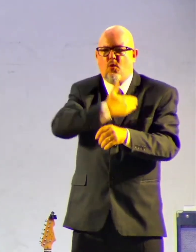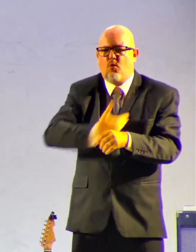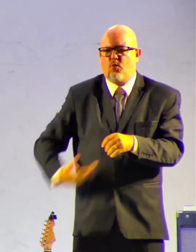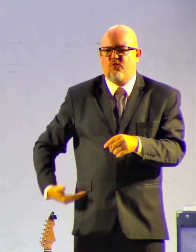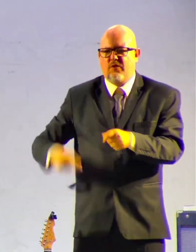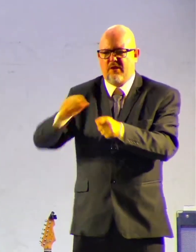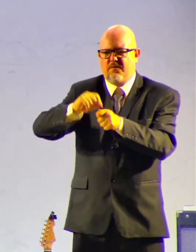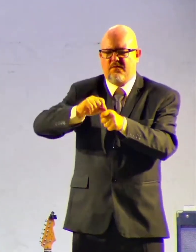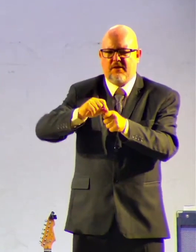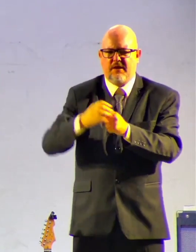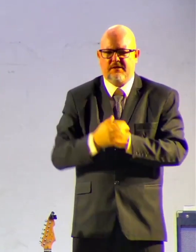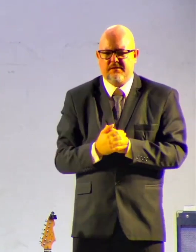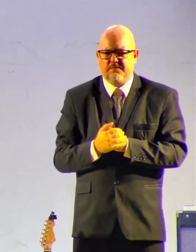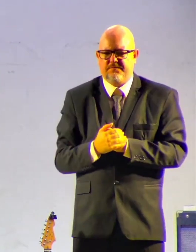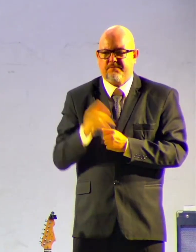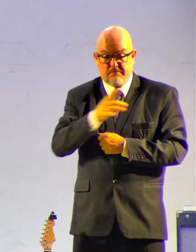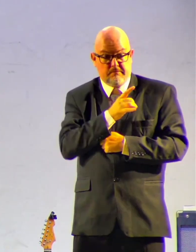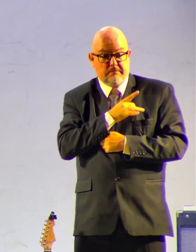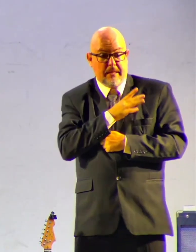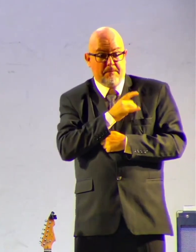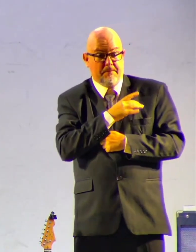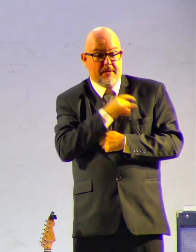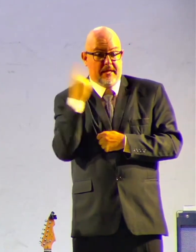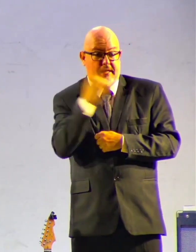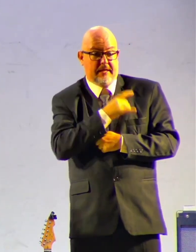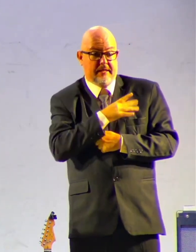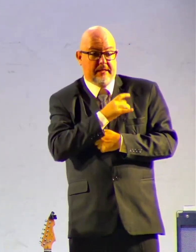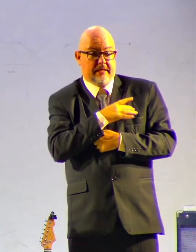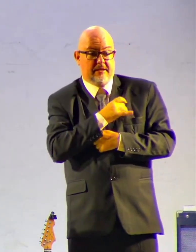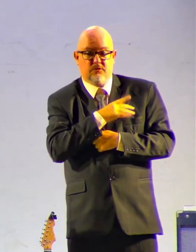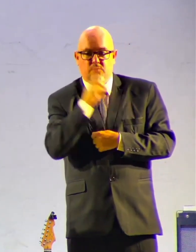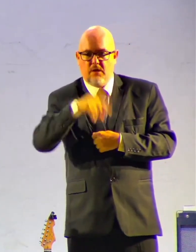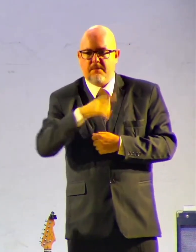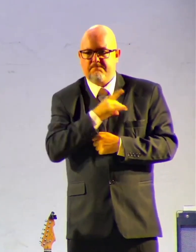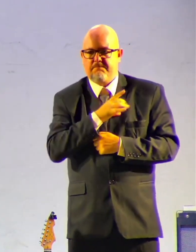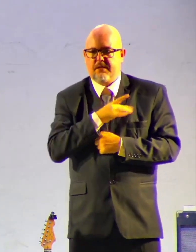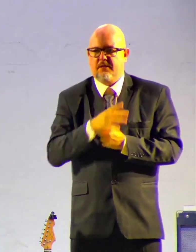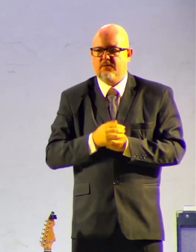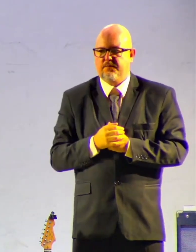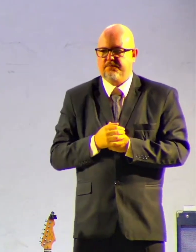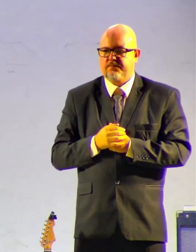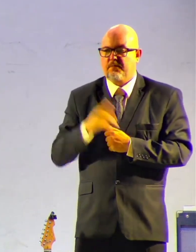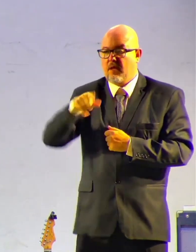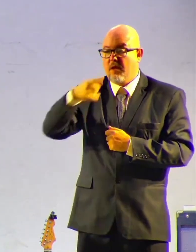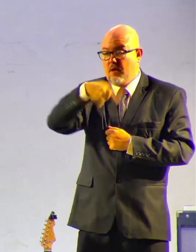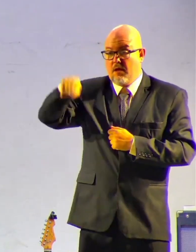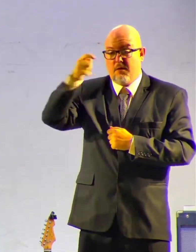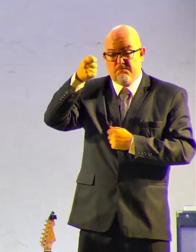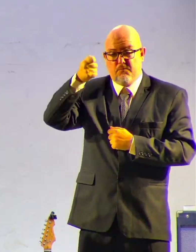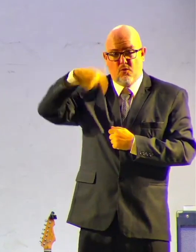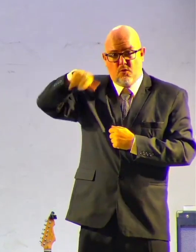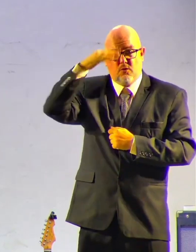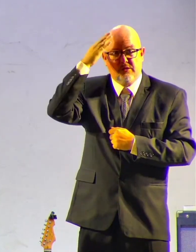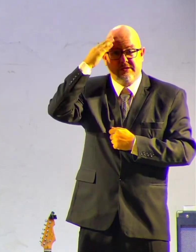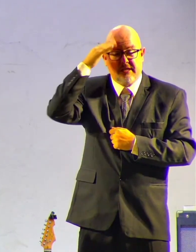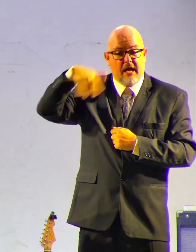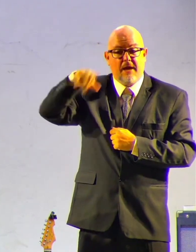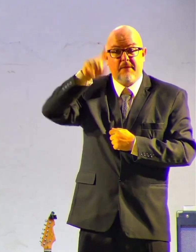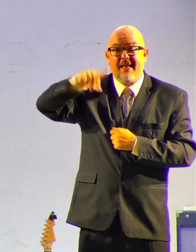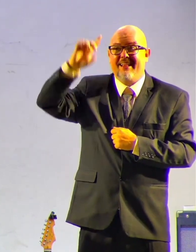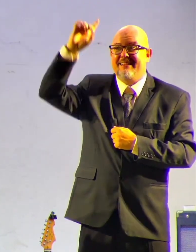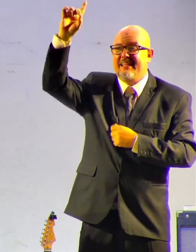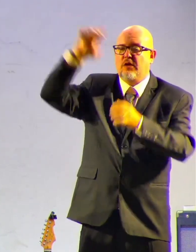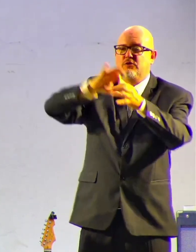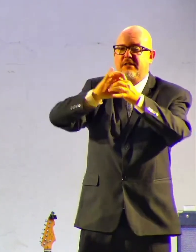governo. Era o medo, era o terror, era a opressão. O que poucos sabem é que